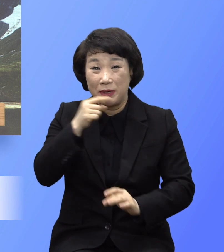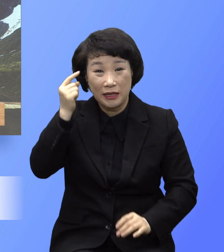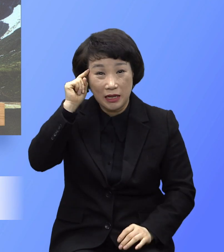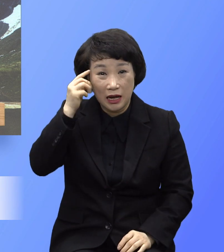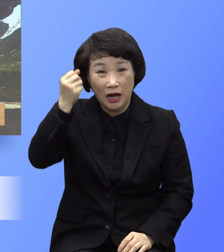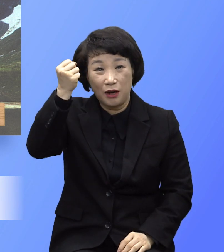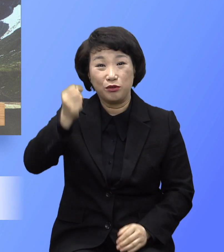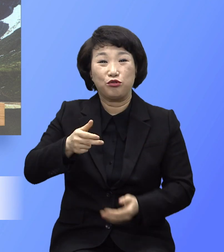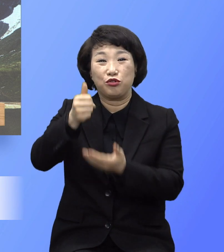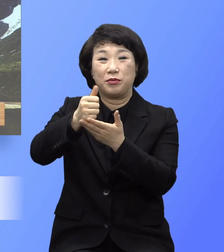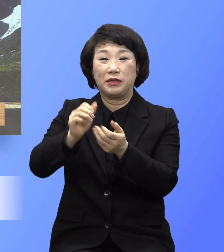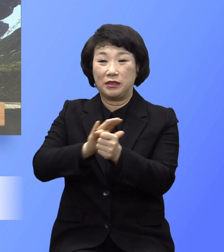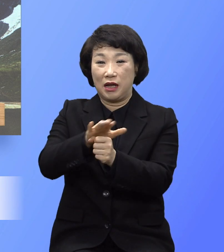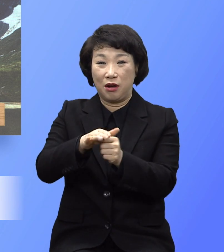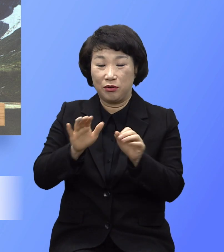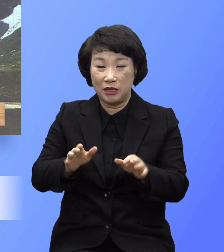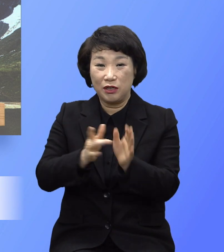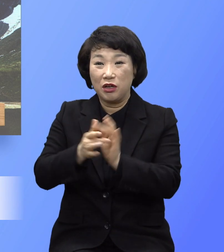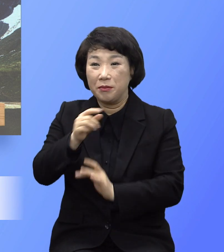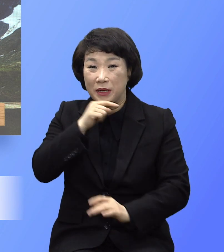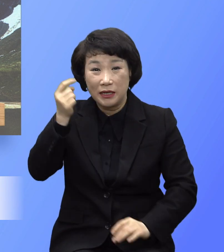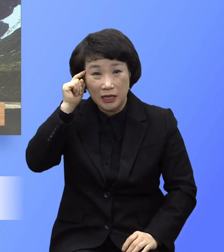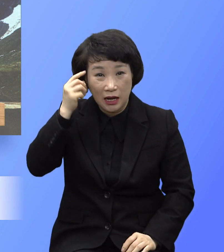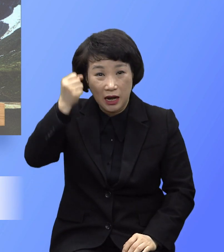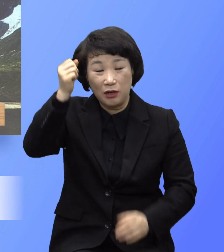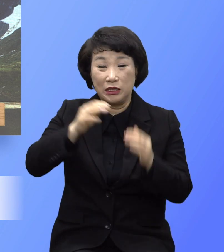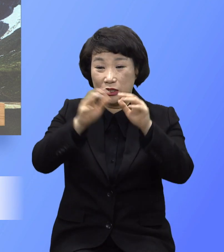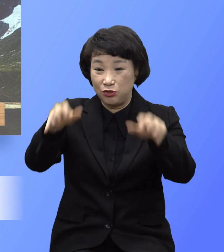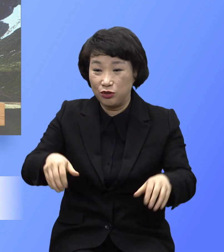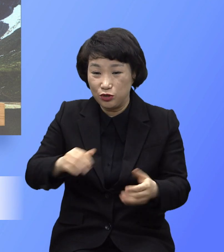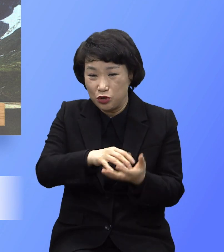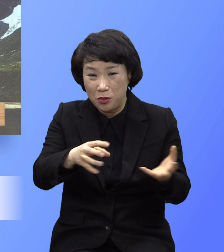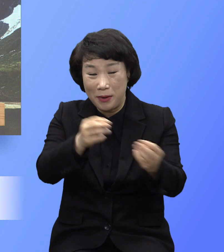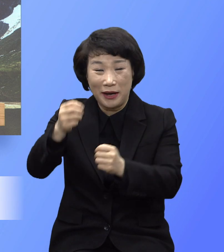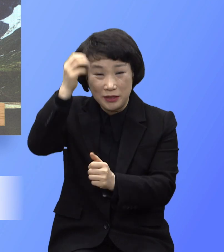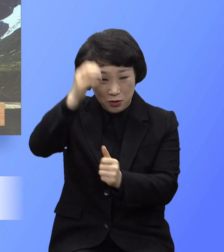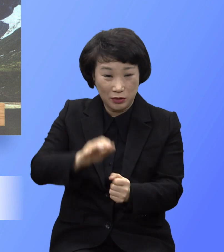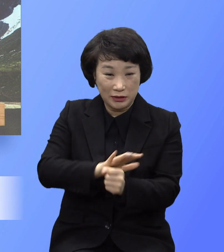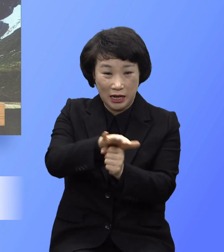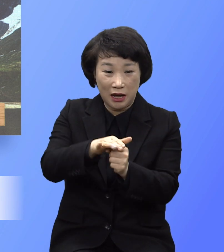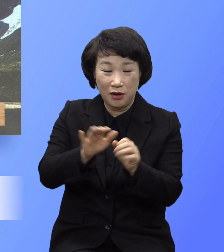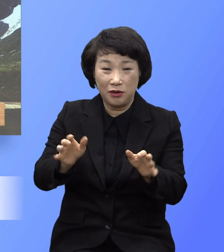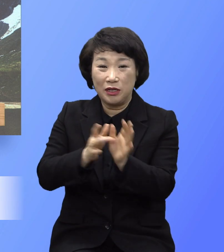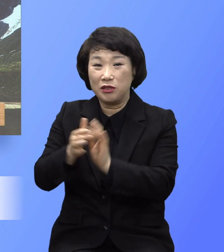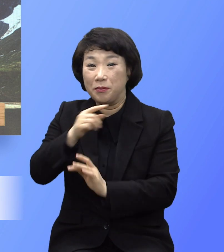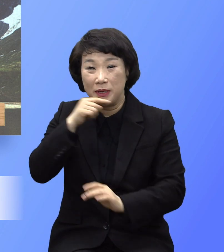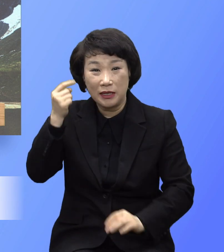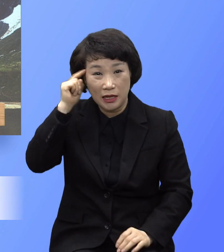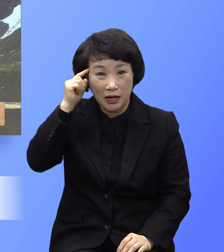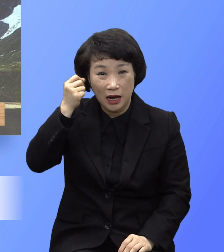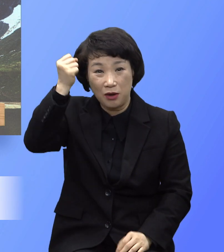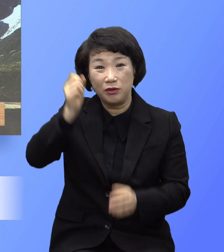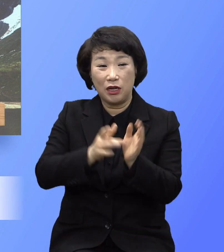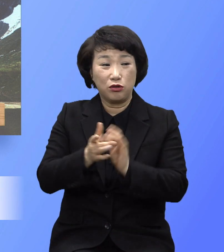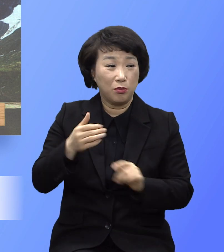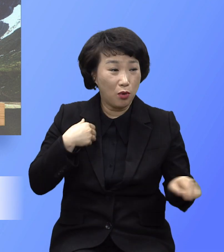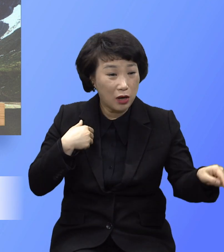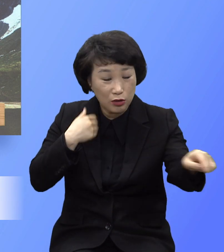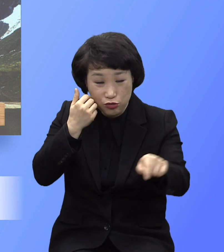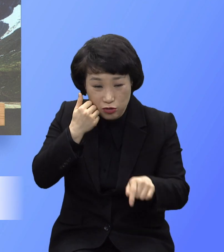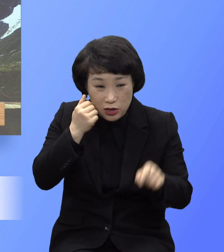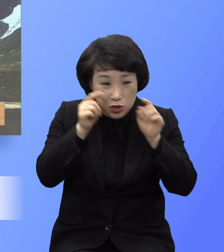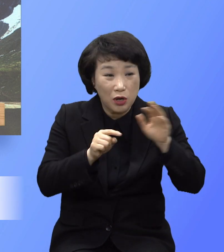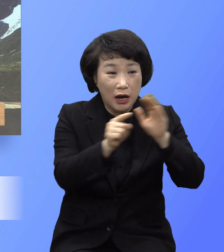정신으로 주님을 사랑하고 피의 정신으로 이웃 영혼을 사랑하고 피의 정신으로 예수 몰라 지옥